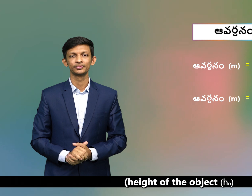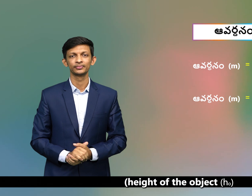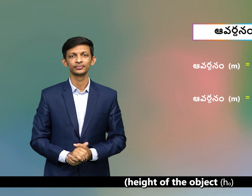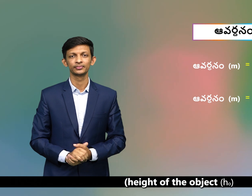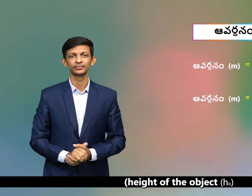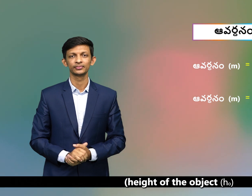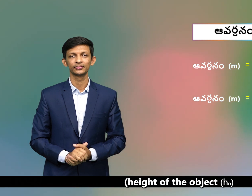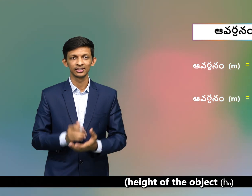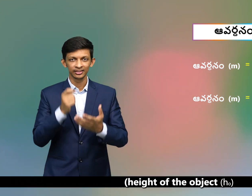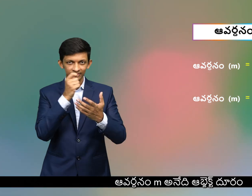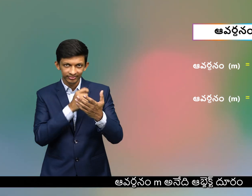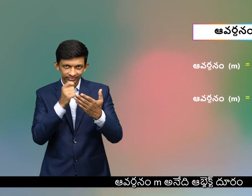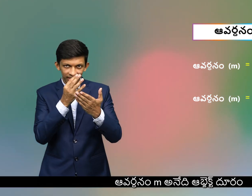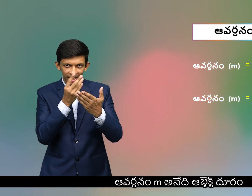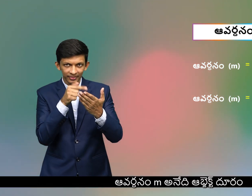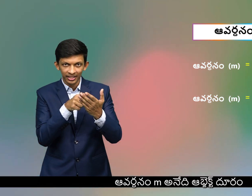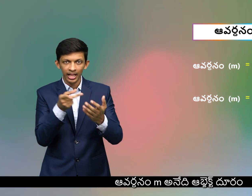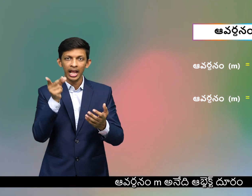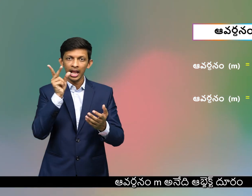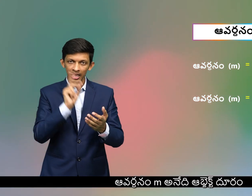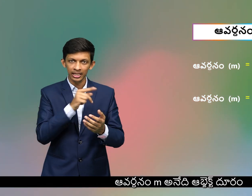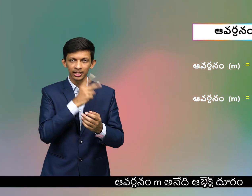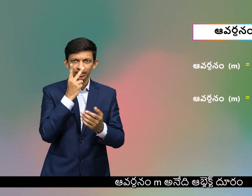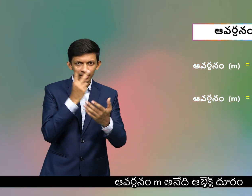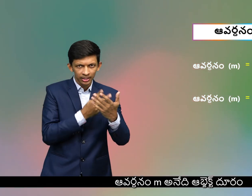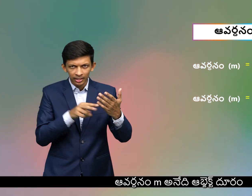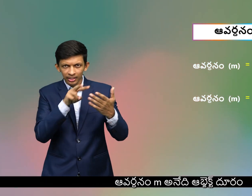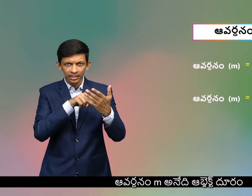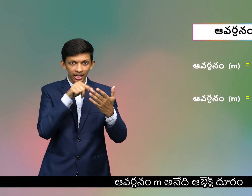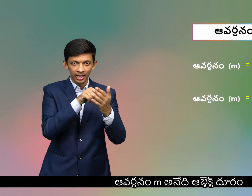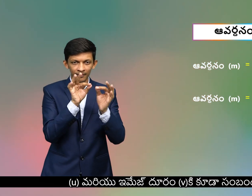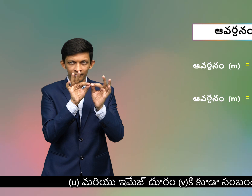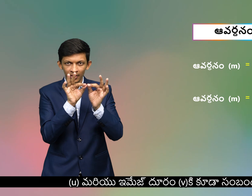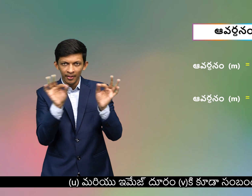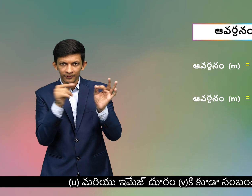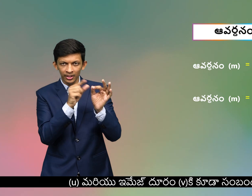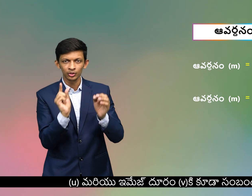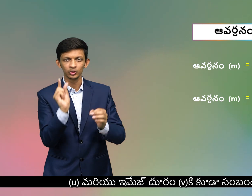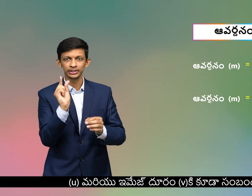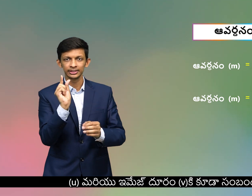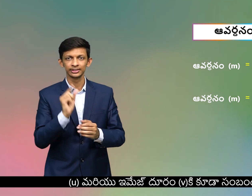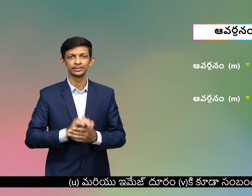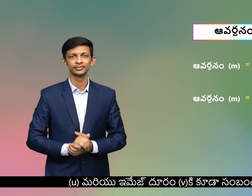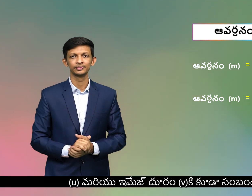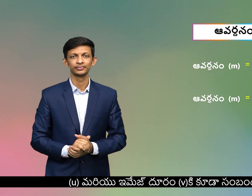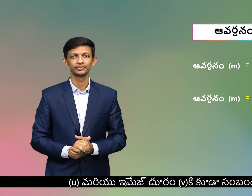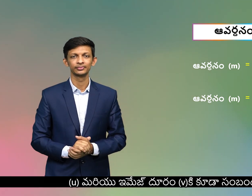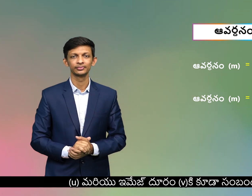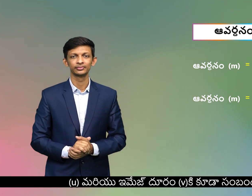ఆవర్ధనం M అనేది ఆబ్జెక్ట్ దూరం U మరియు ఇమేజ్ దూరం Vకి